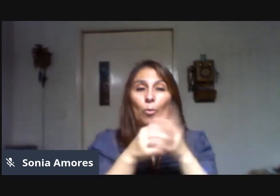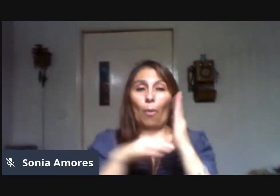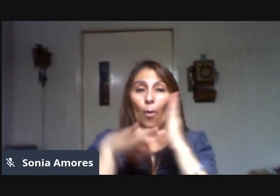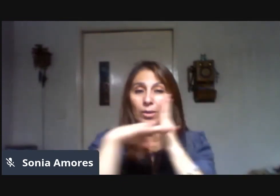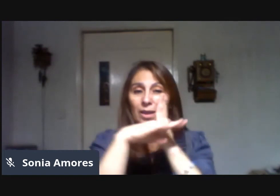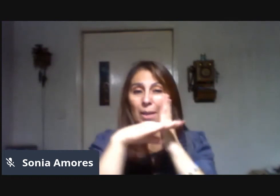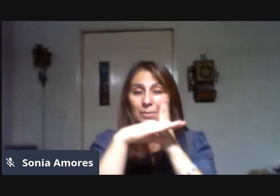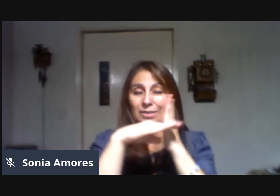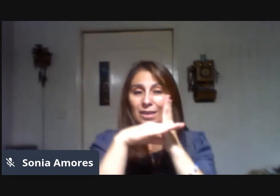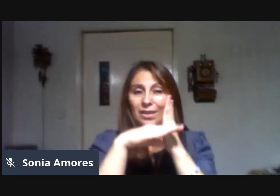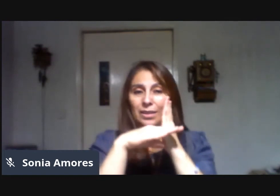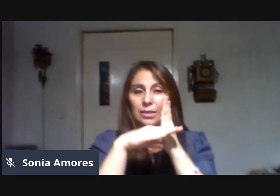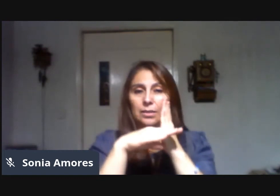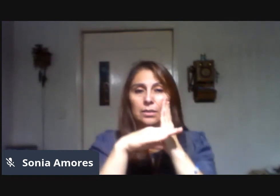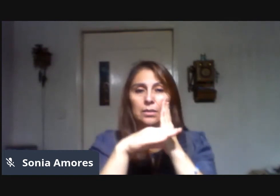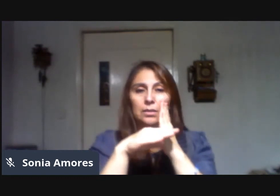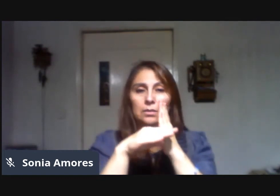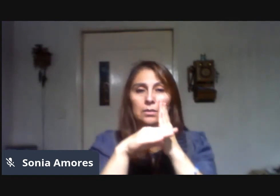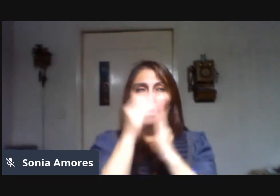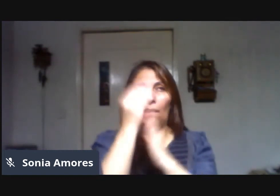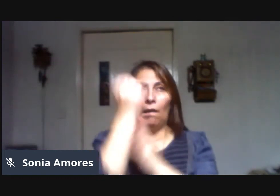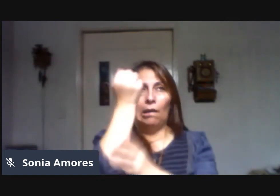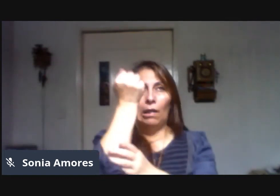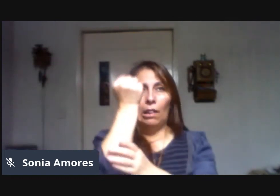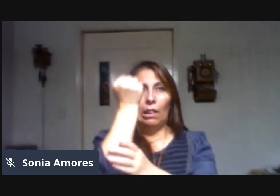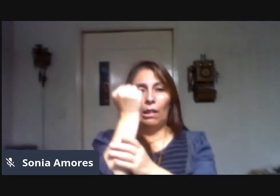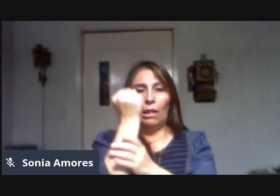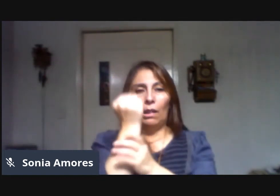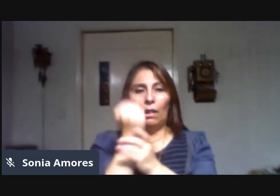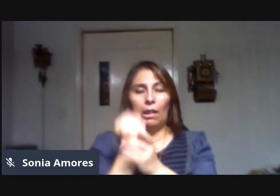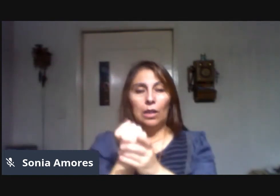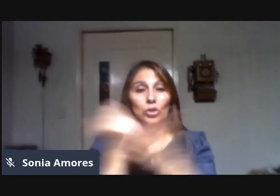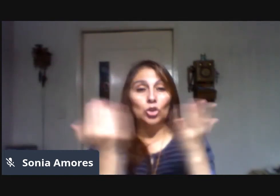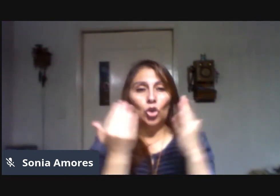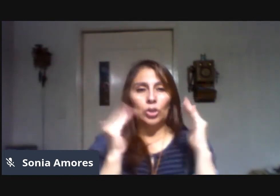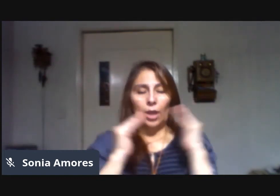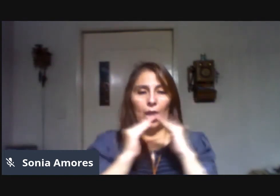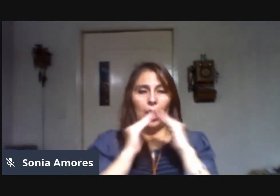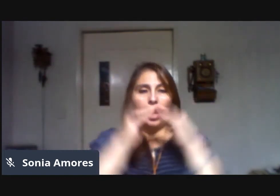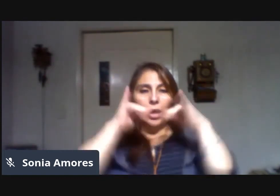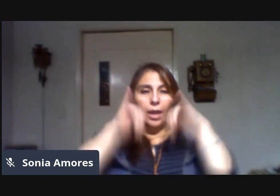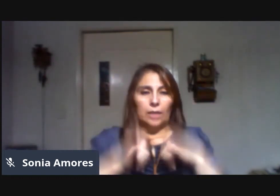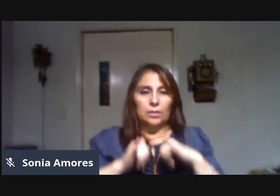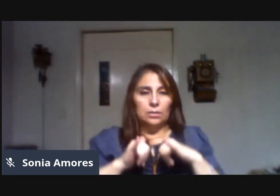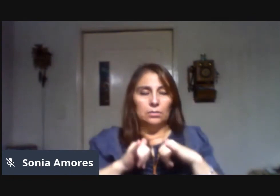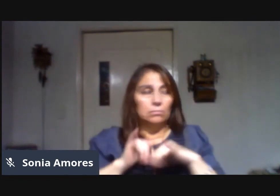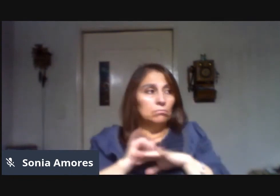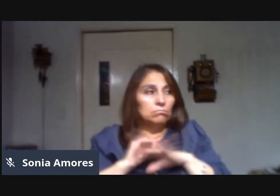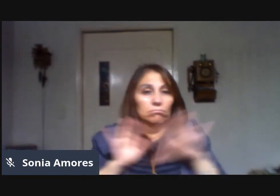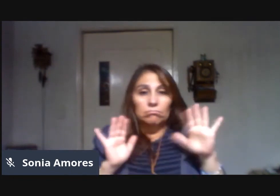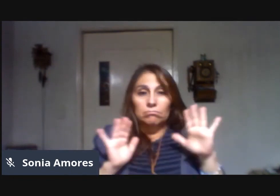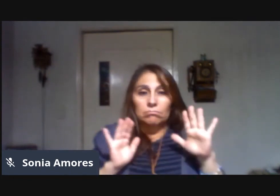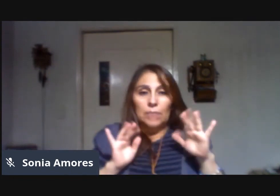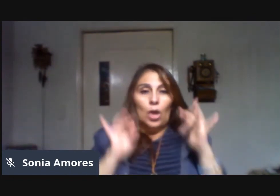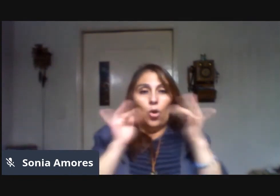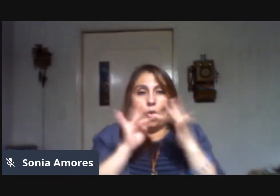cada día más en descenso, está en sus casas. Nosotros estamos en nuestras casas, conectados,